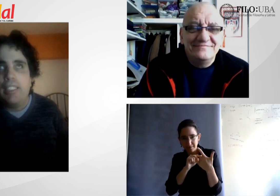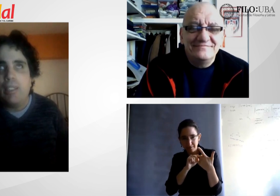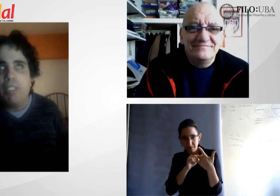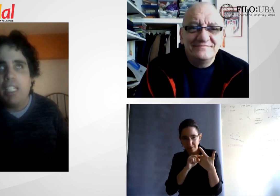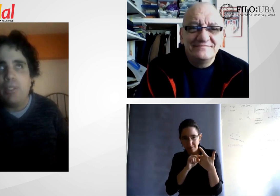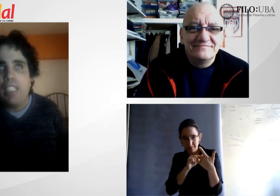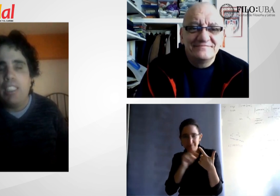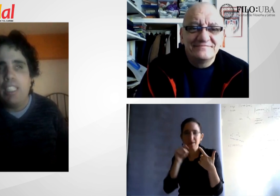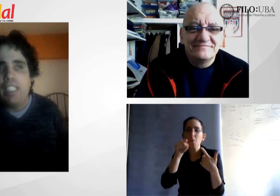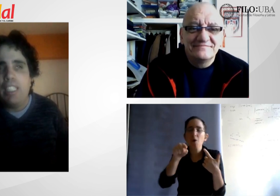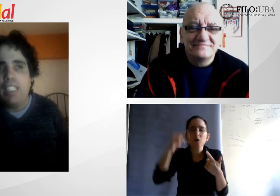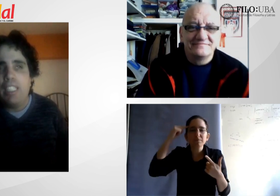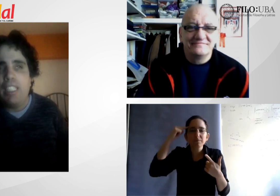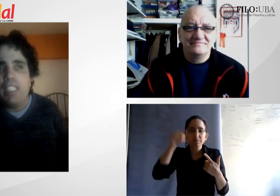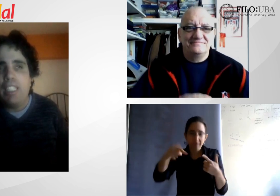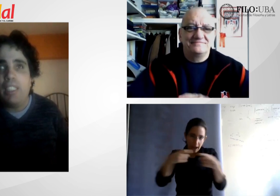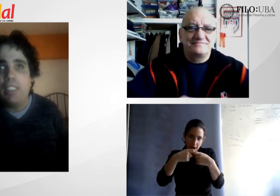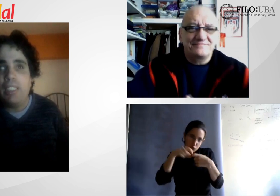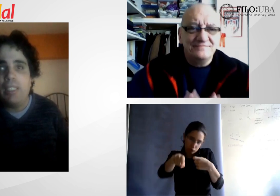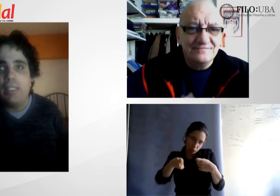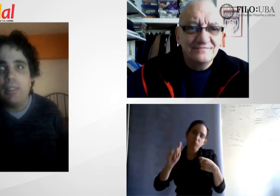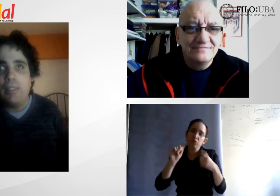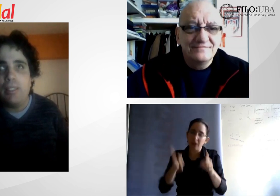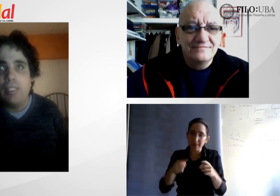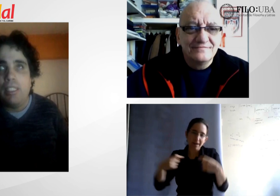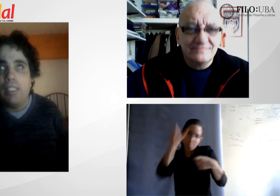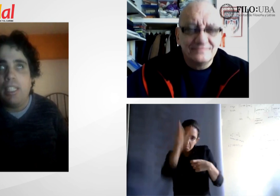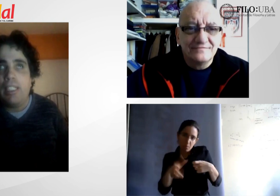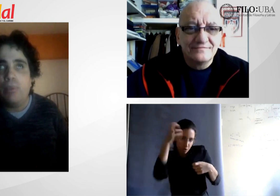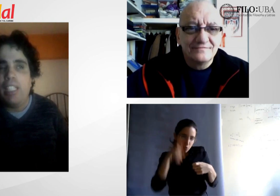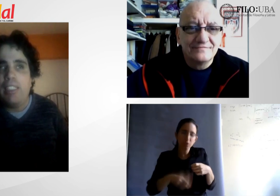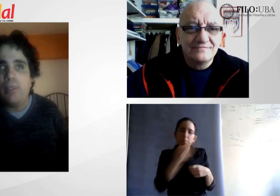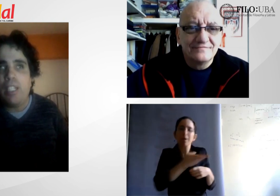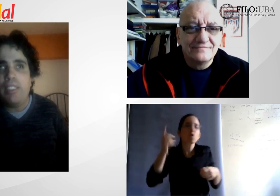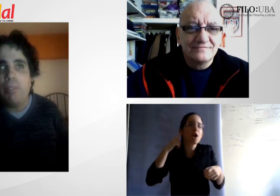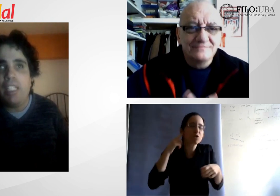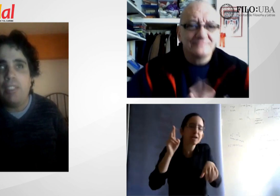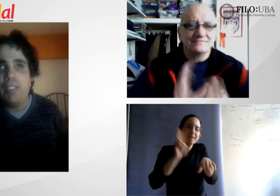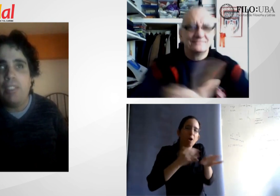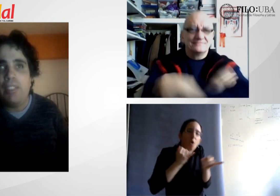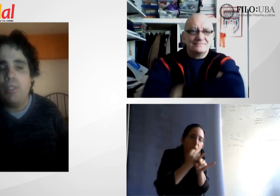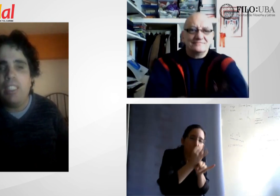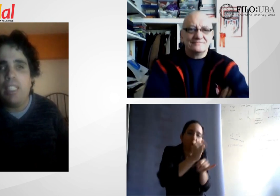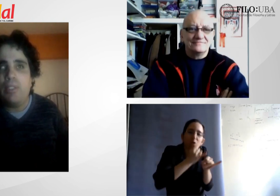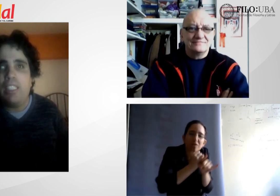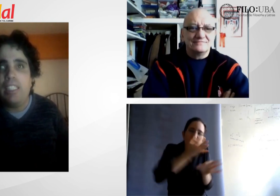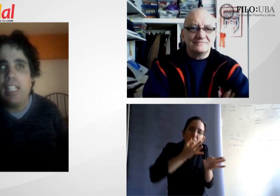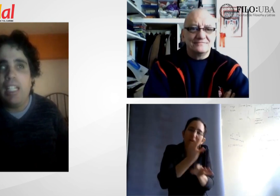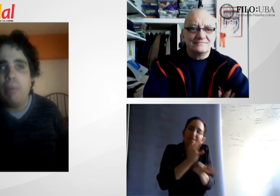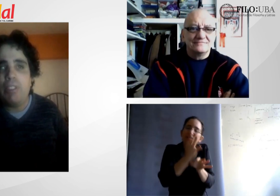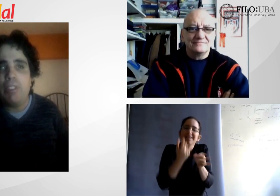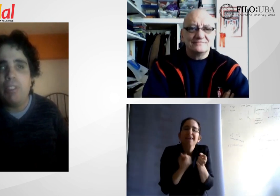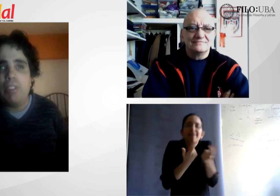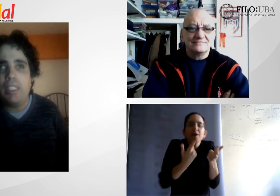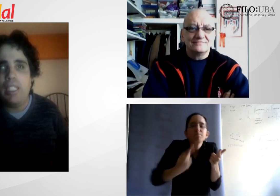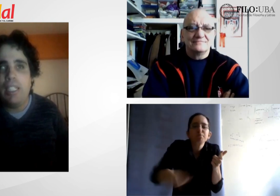¿qué recomendación daría a las personas oyentes? ¿Qué sugerencias o qué recomendaciones o qué orientaciones daría a